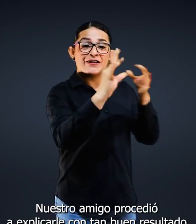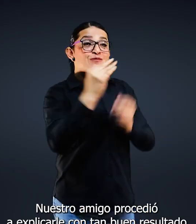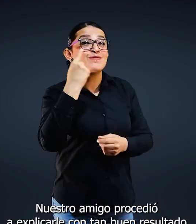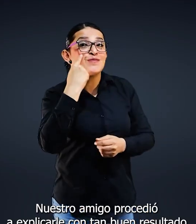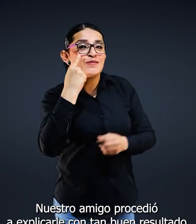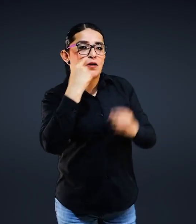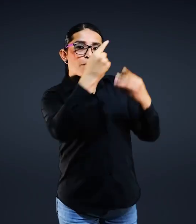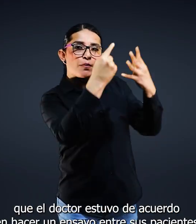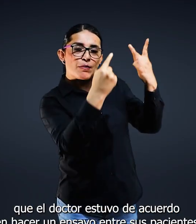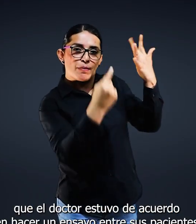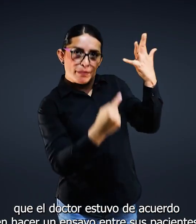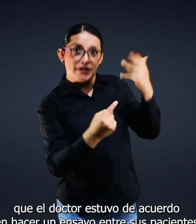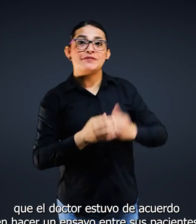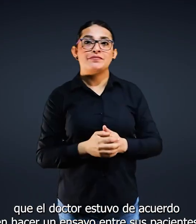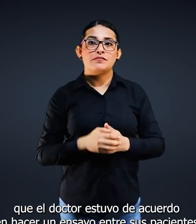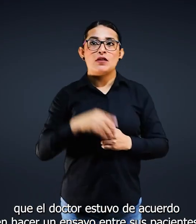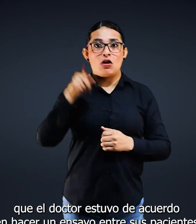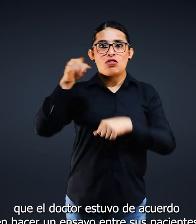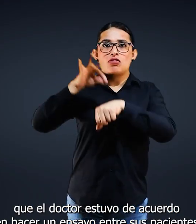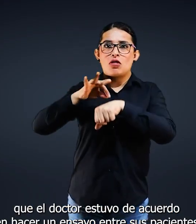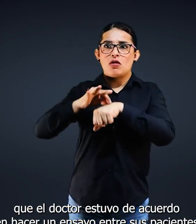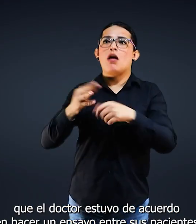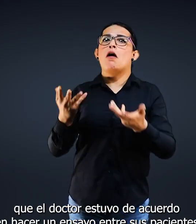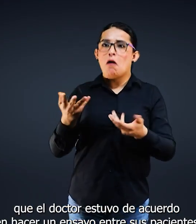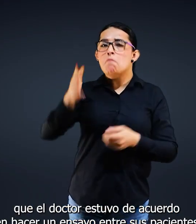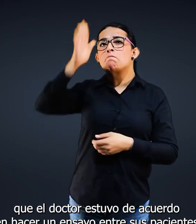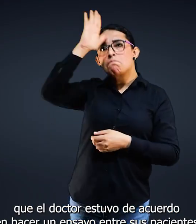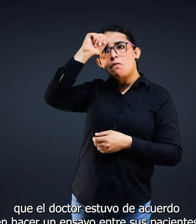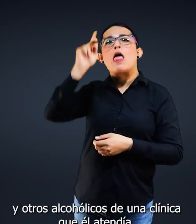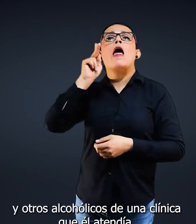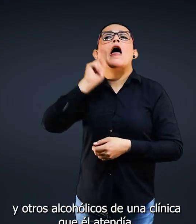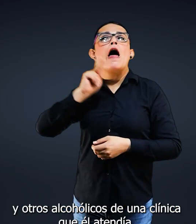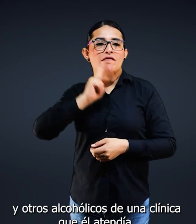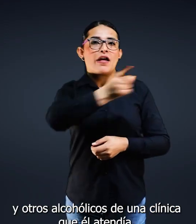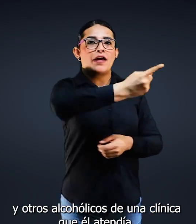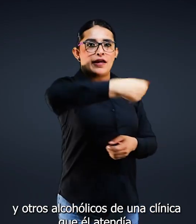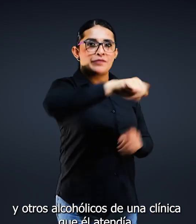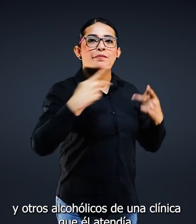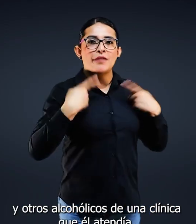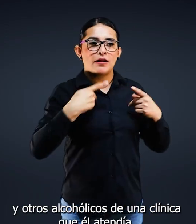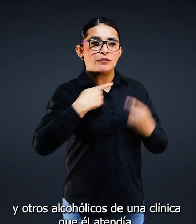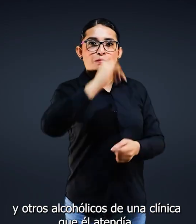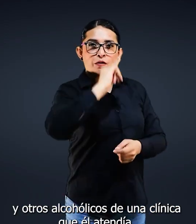buen resultado, que el doctor estuvo de acuerdo en hacer un ensayo entre sus pacientes y otros alcohólicos de una clínica que él